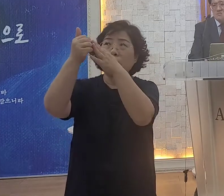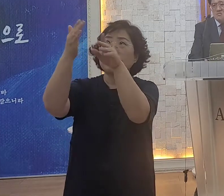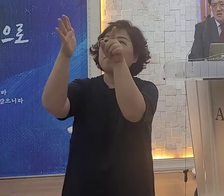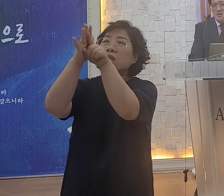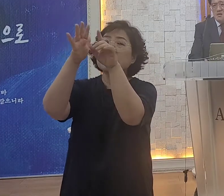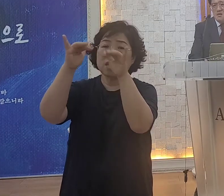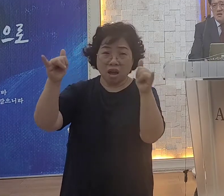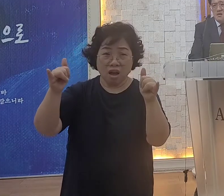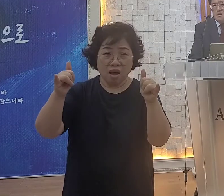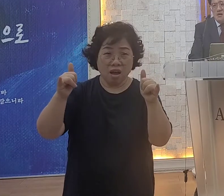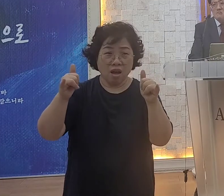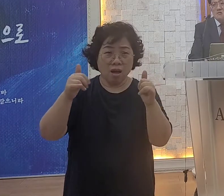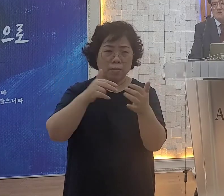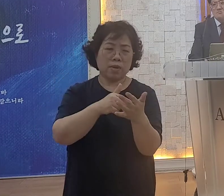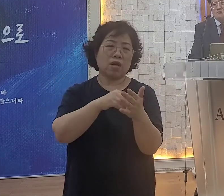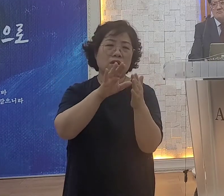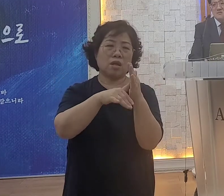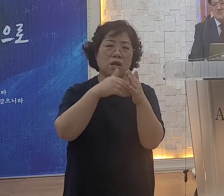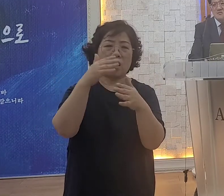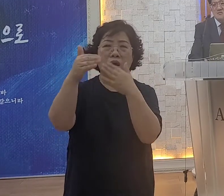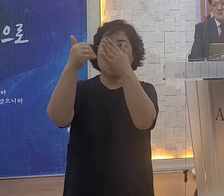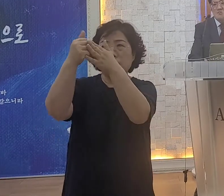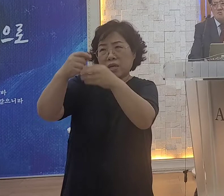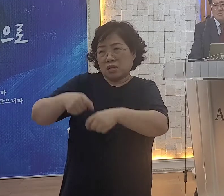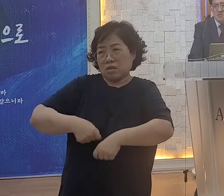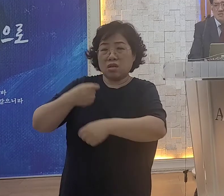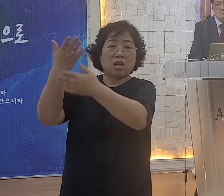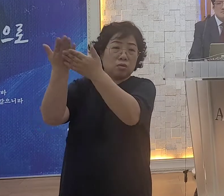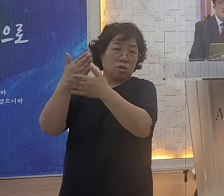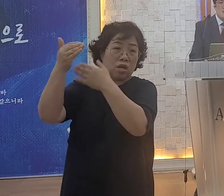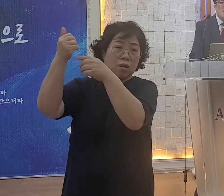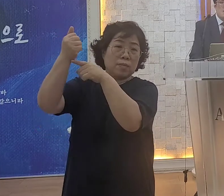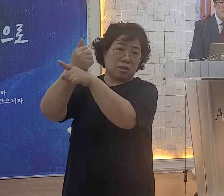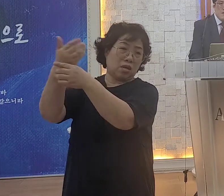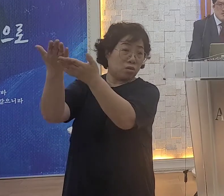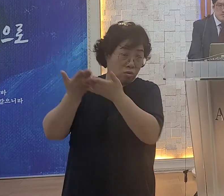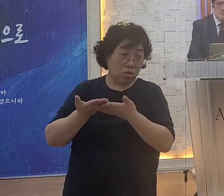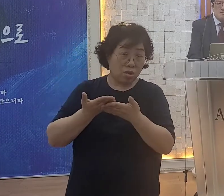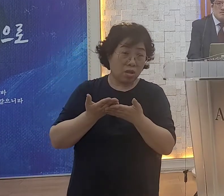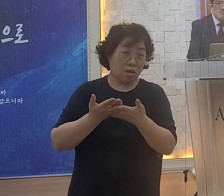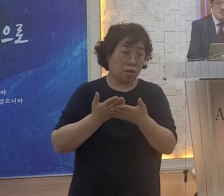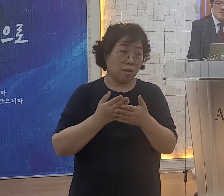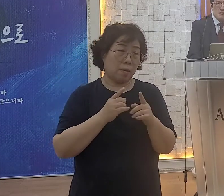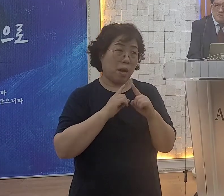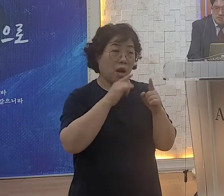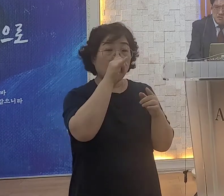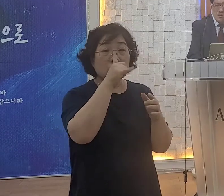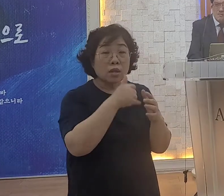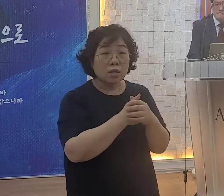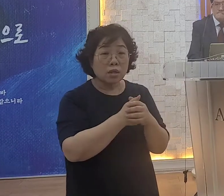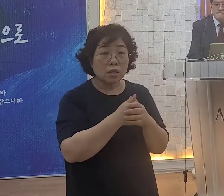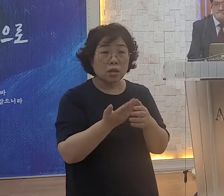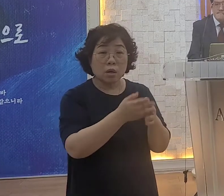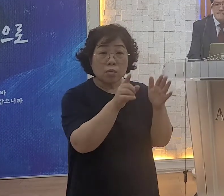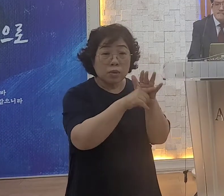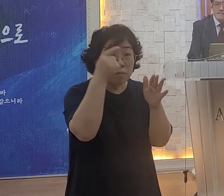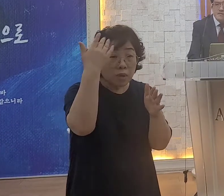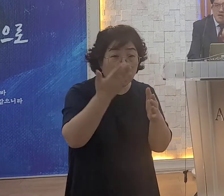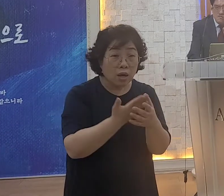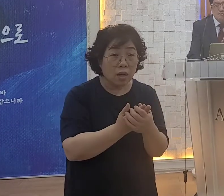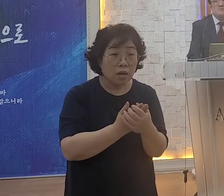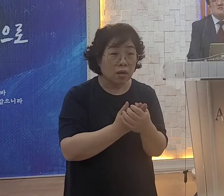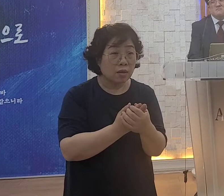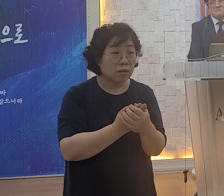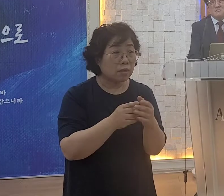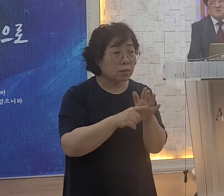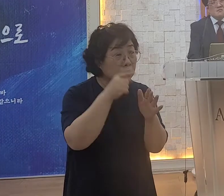의가 주어진다. 라고 하는 이 놀라운 비밀을 오늘 성경 우리에게 말씀하고 있습니다. 여러분 믿습니까?